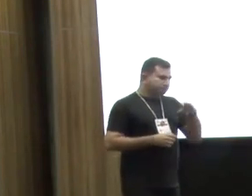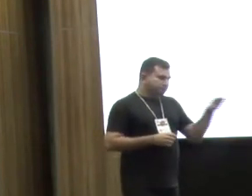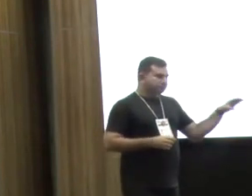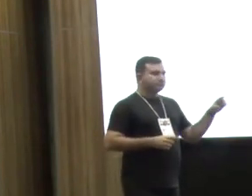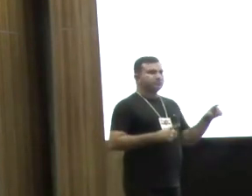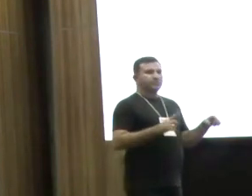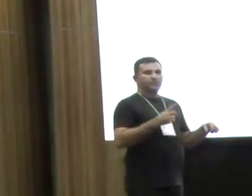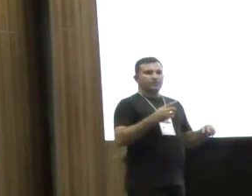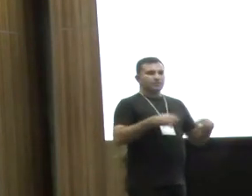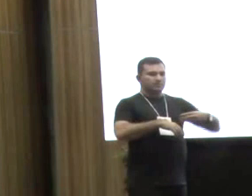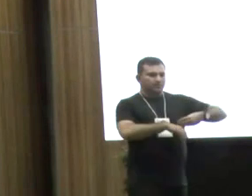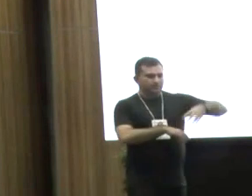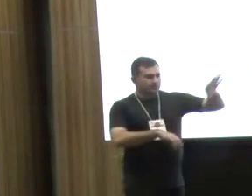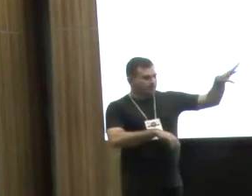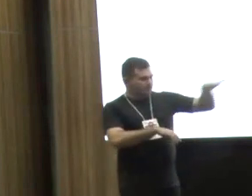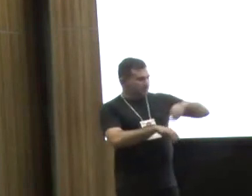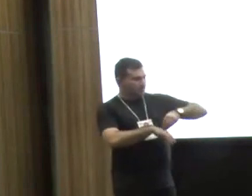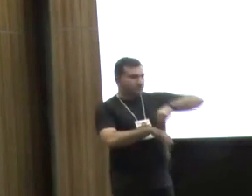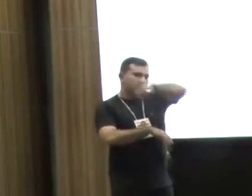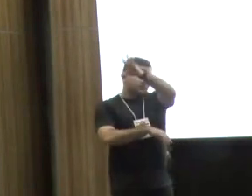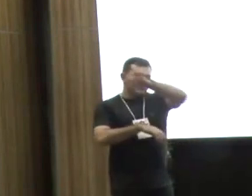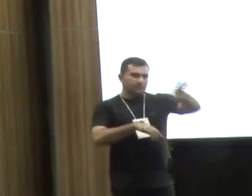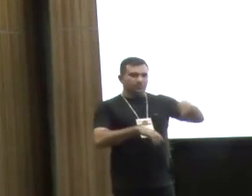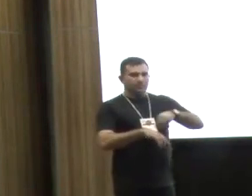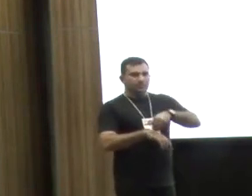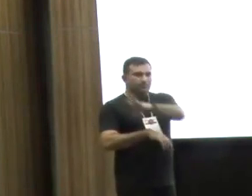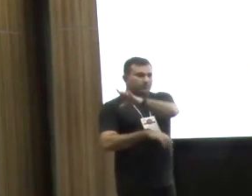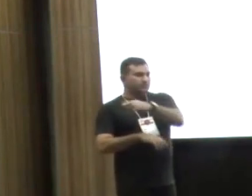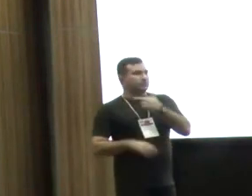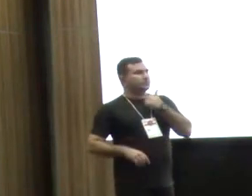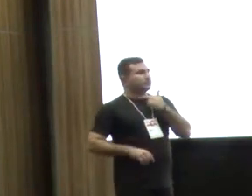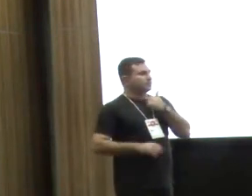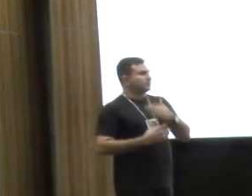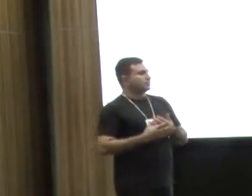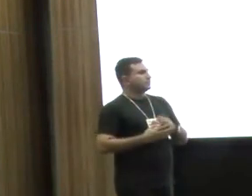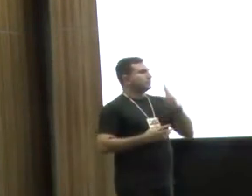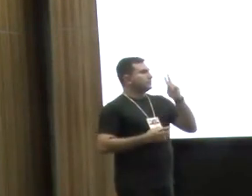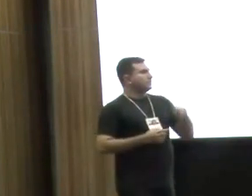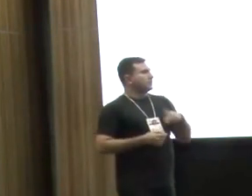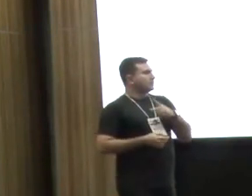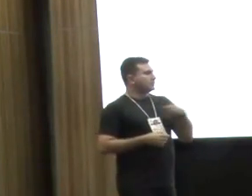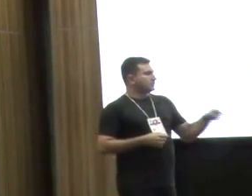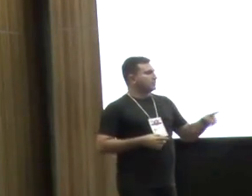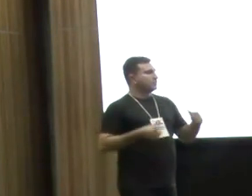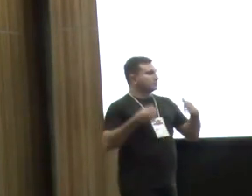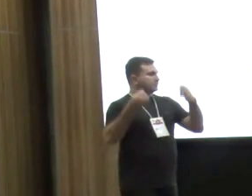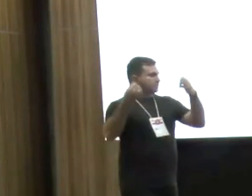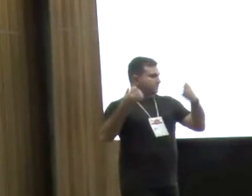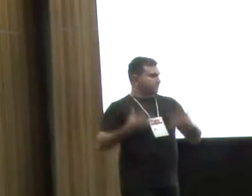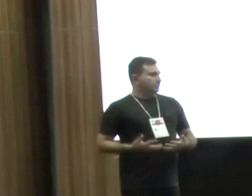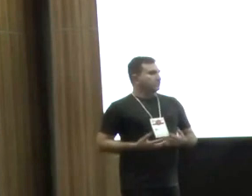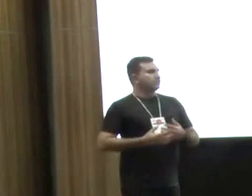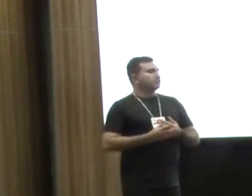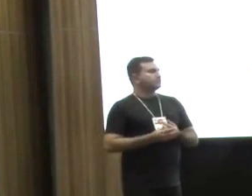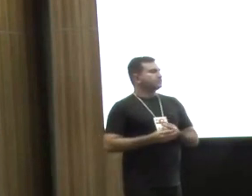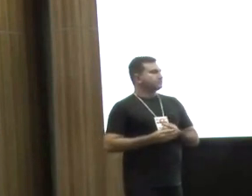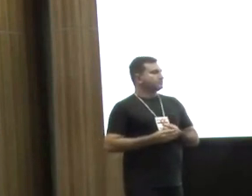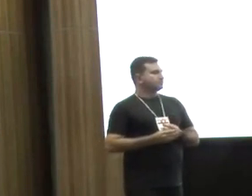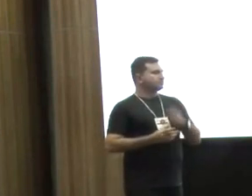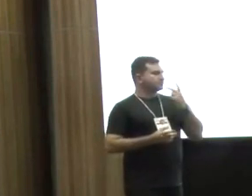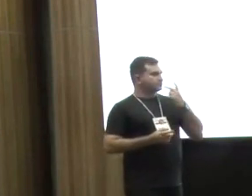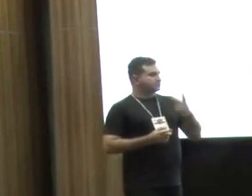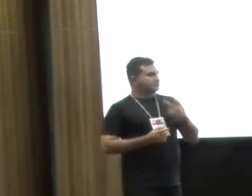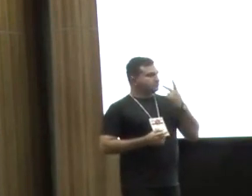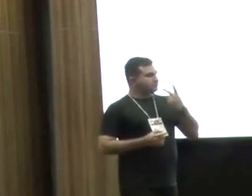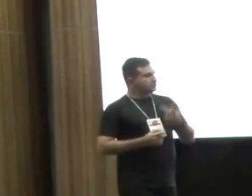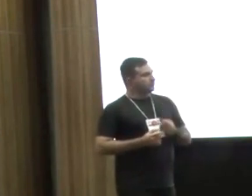constatar. Mas era lindo o texto. E o padre pegou e fez uma abordagem depois do evangelho, falou